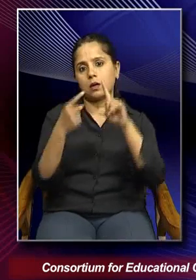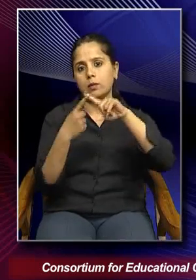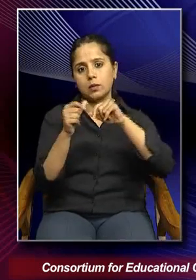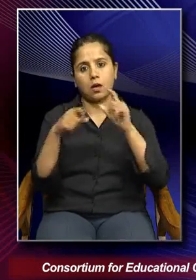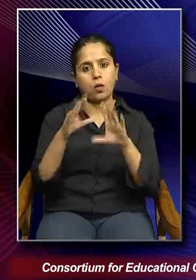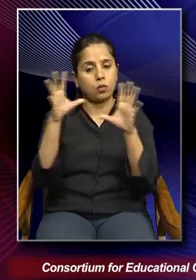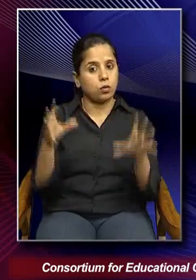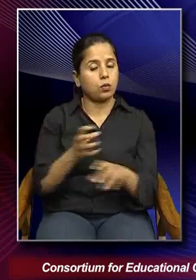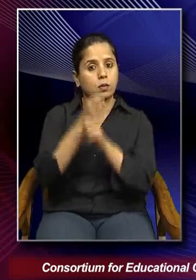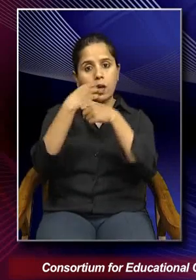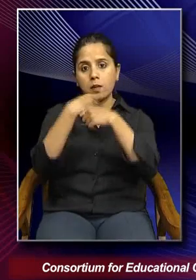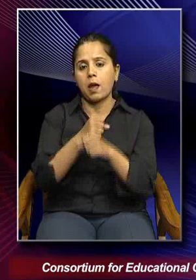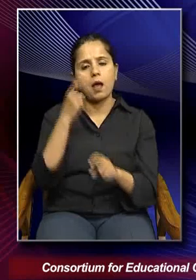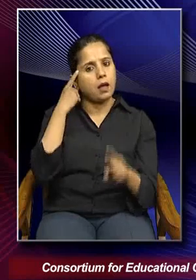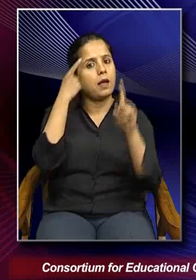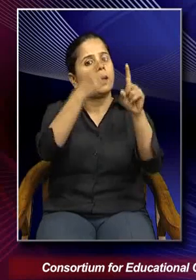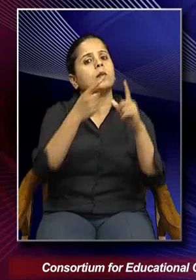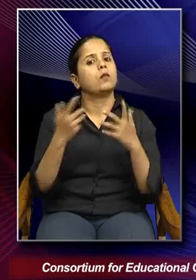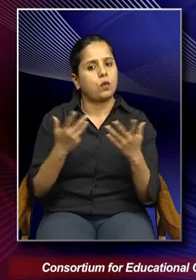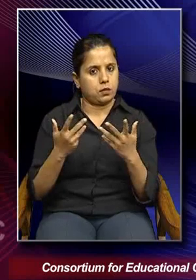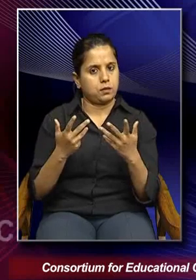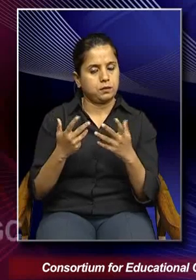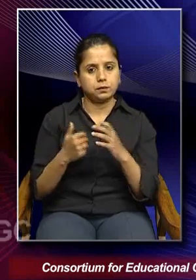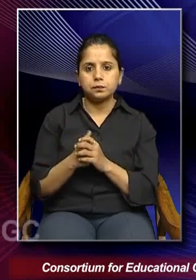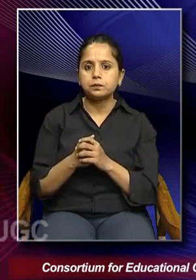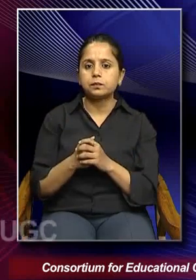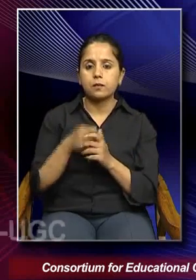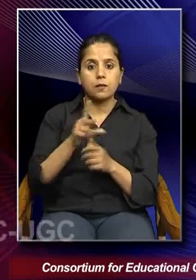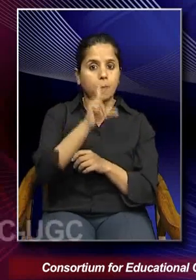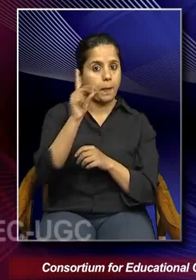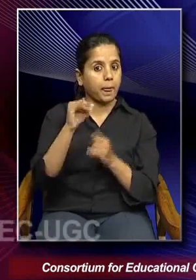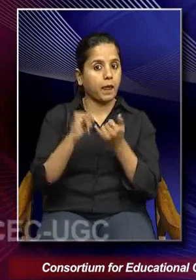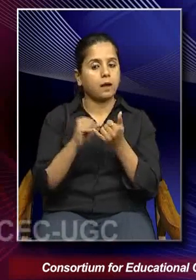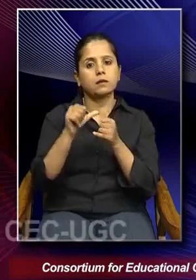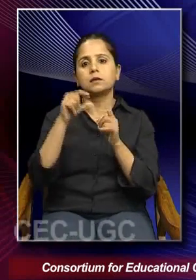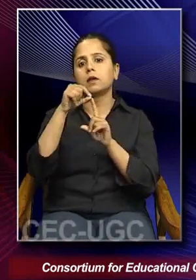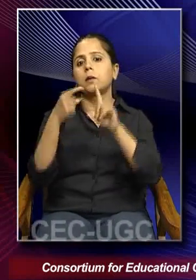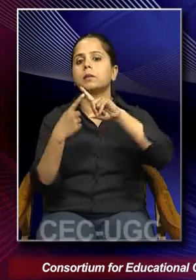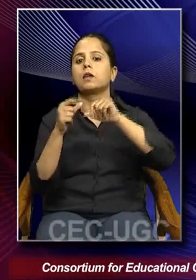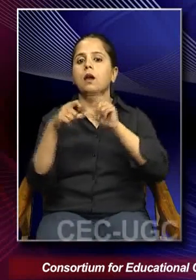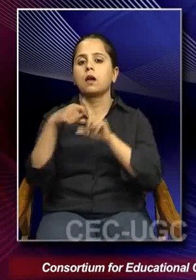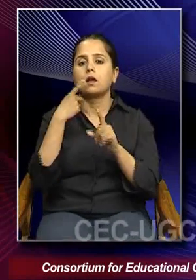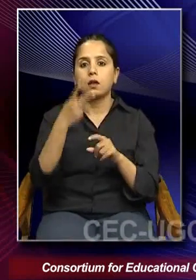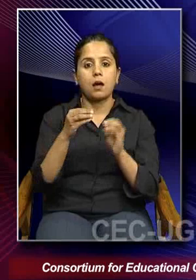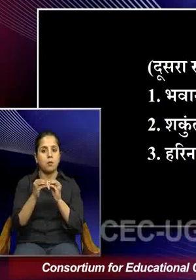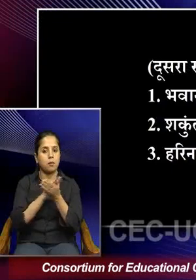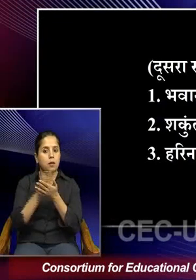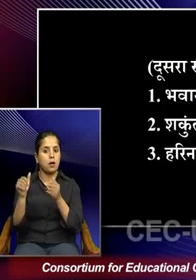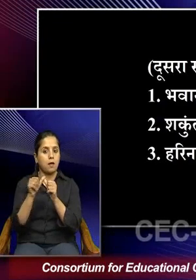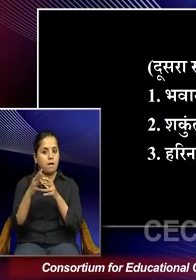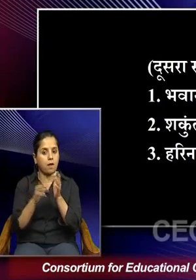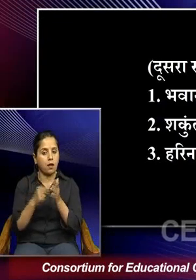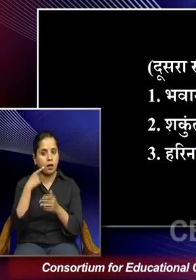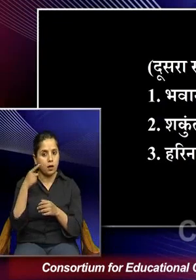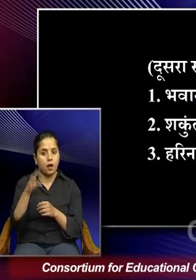संग्रह तैयार करने का उद्देश्य क्या है इस दूसरे सप्तक में भवानी प्रसाद मिस्र जैसे